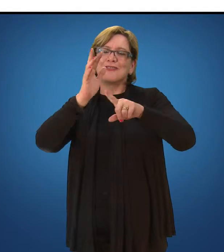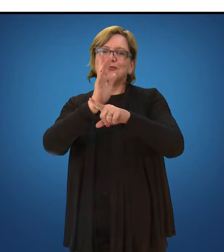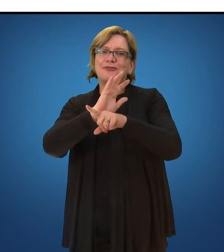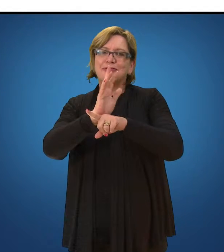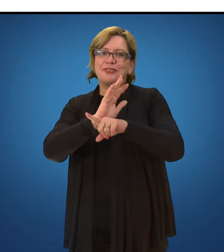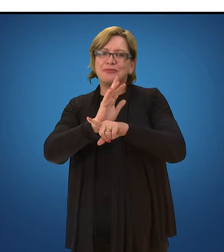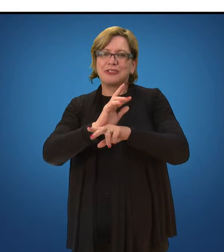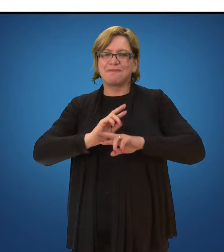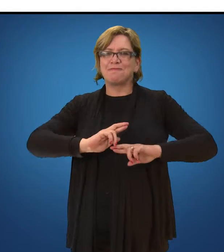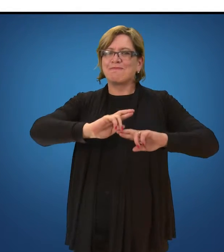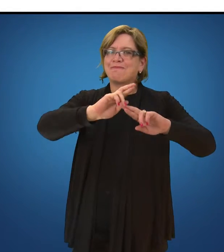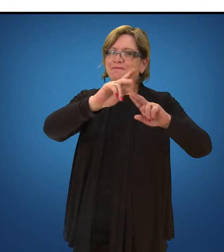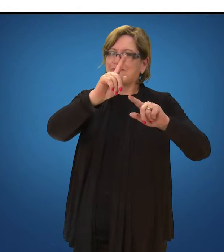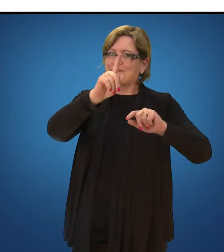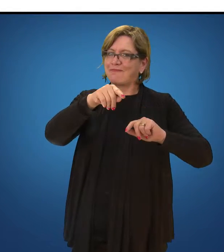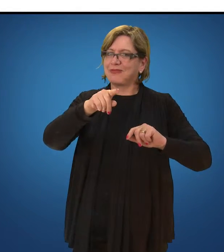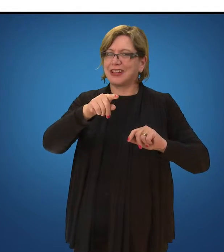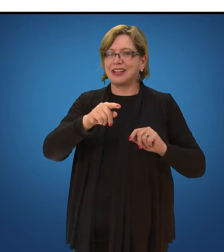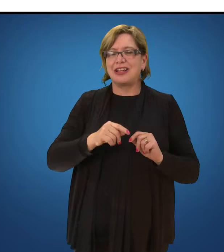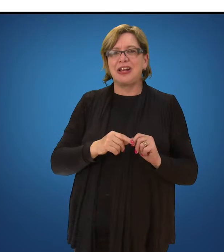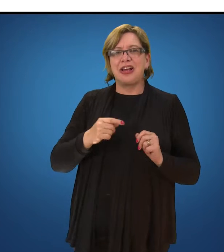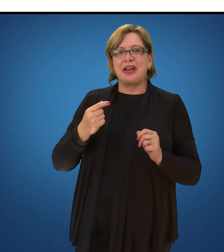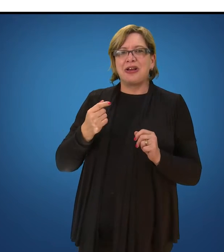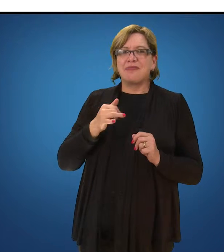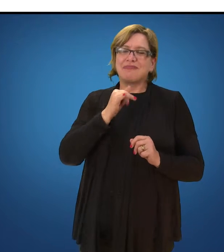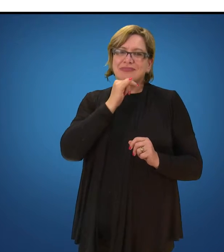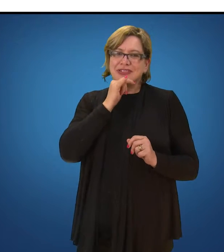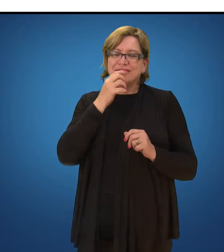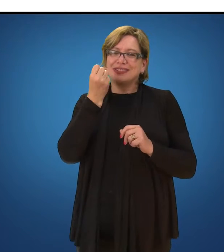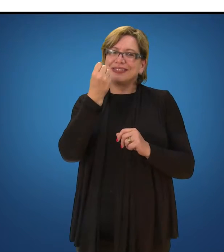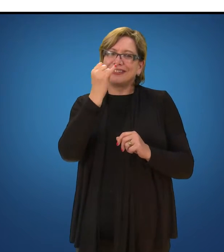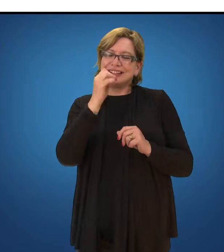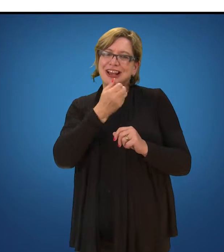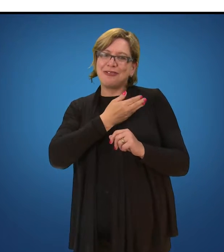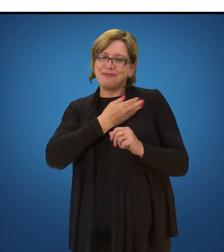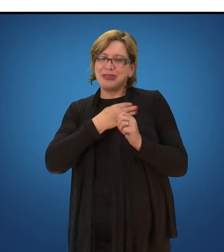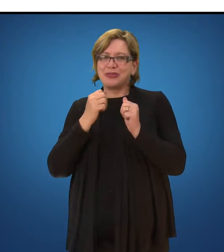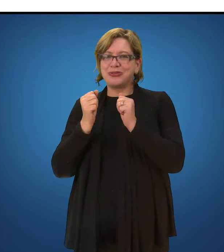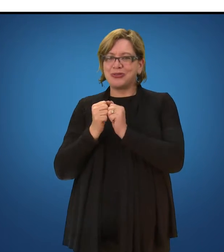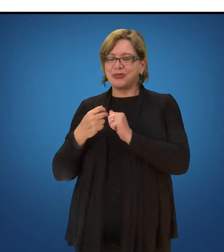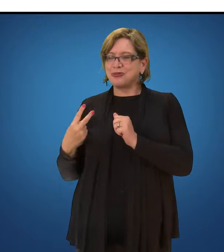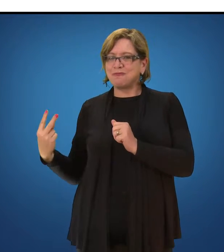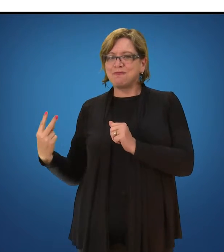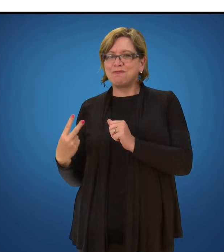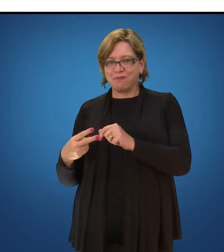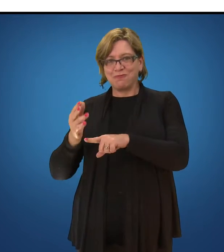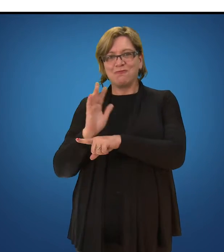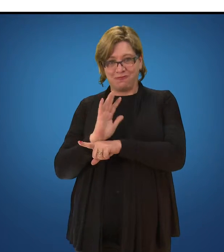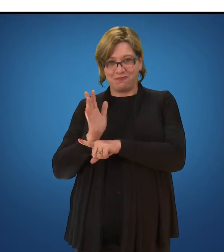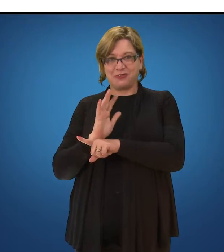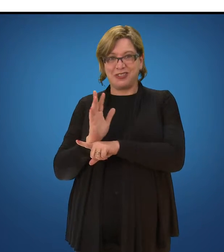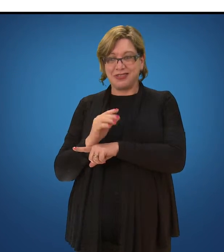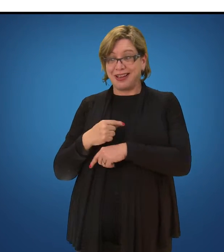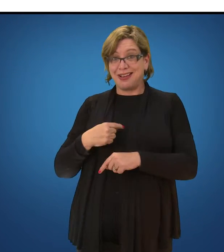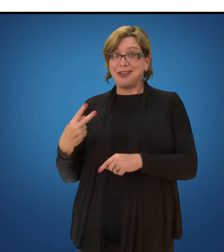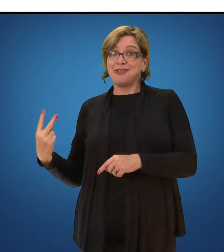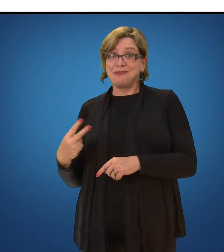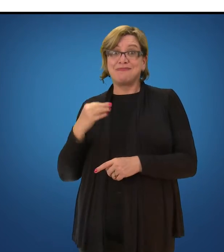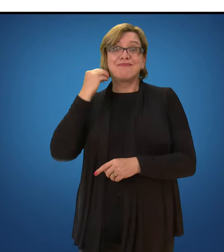será muito diferente. Se você fizer isso com um amigo, foi ver o filme com você, apesar das experiências terem sido